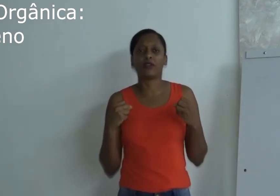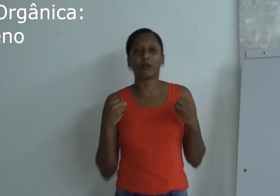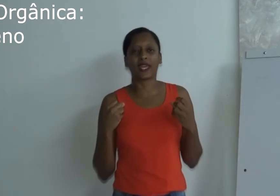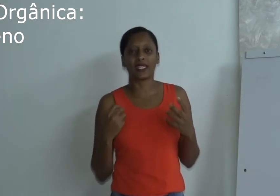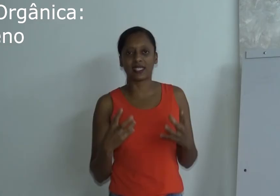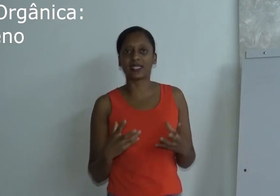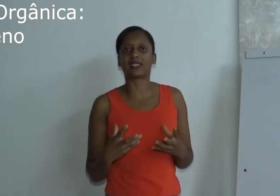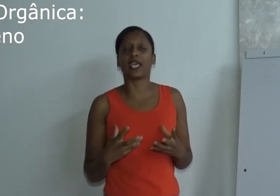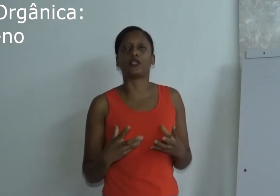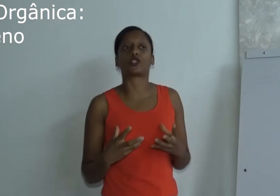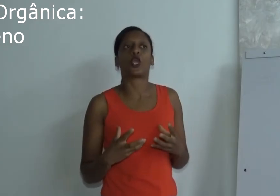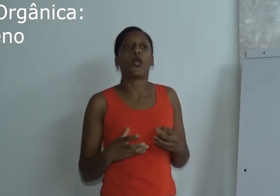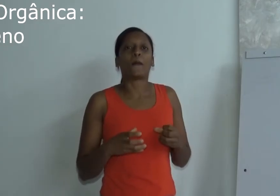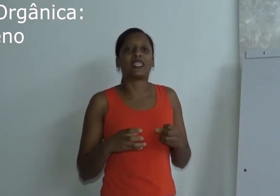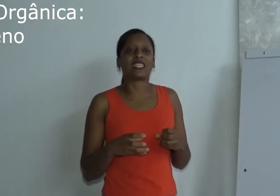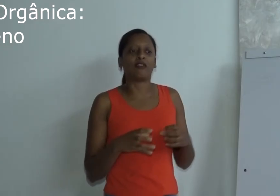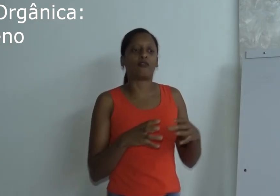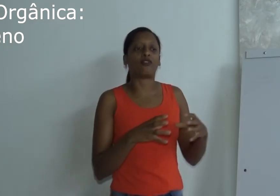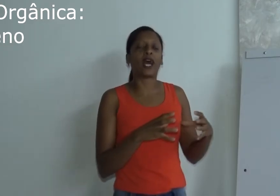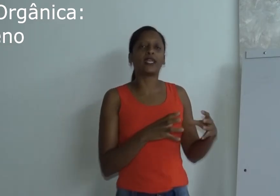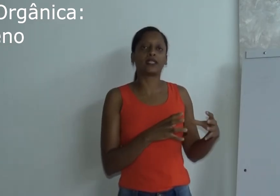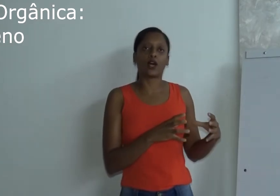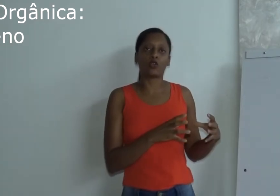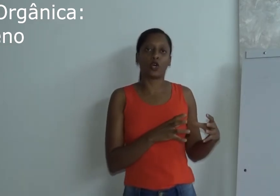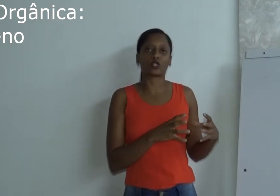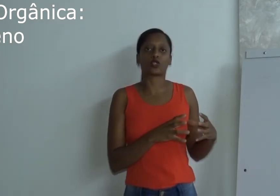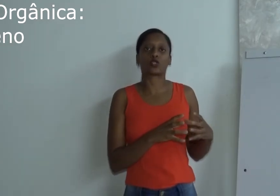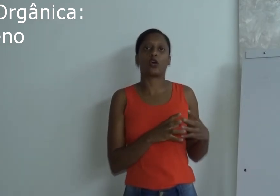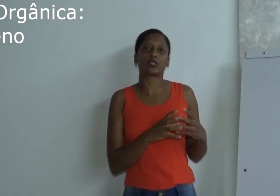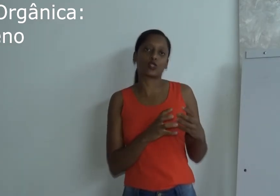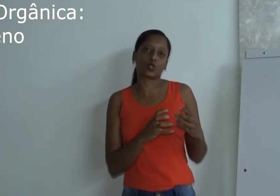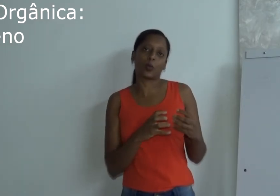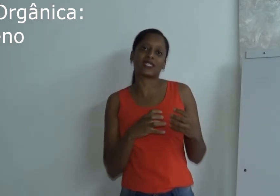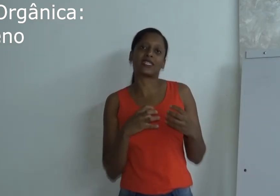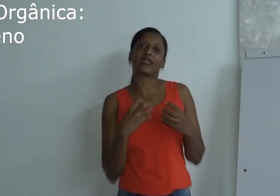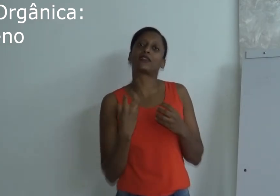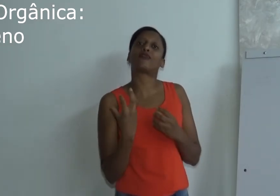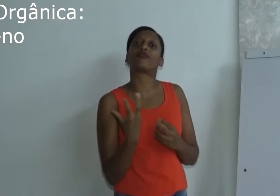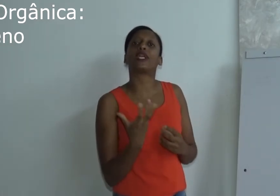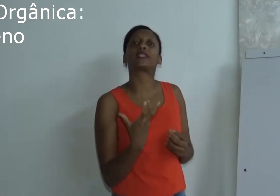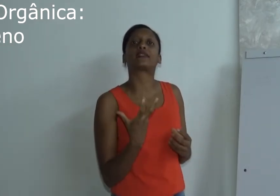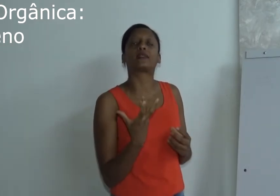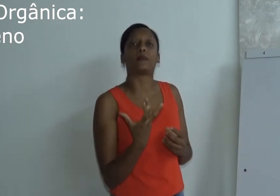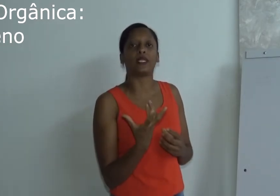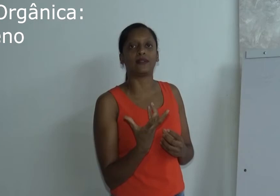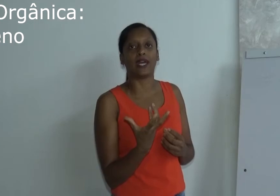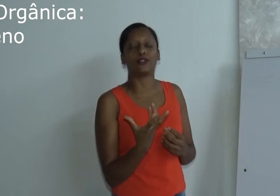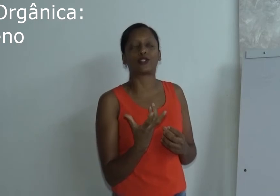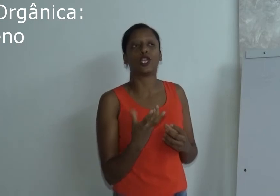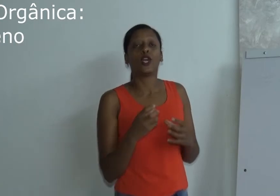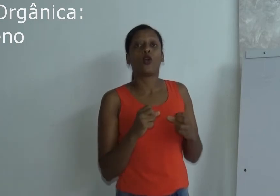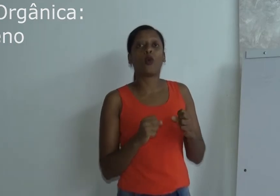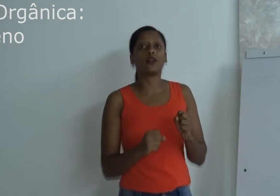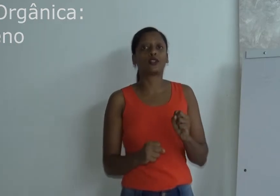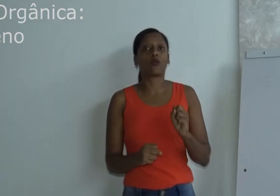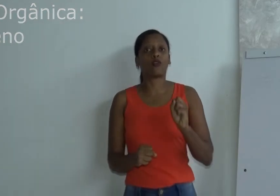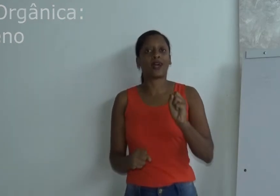fibra resistente, mas ele vai dar aos nossos ossos uma certa flexibilidade. Quando eu